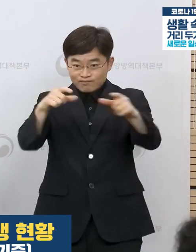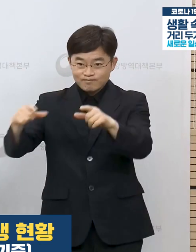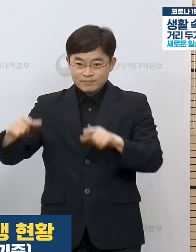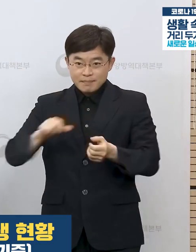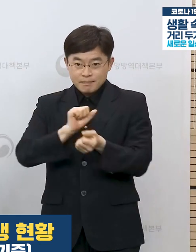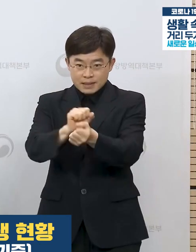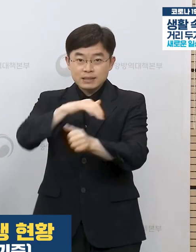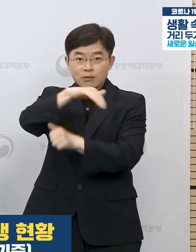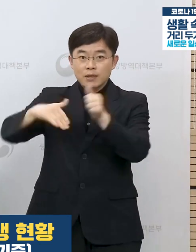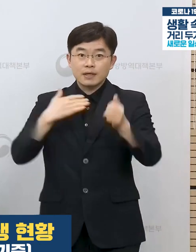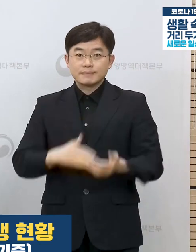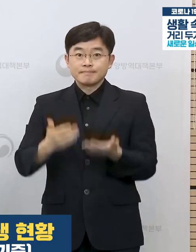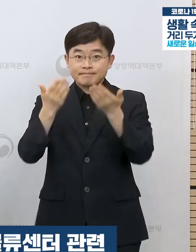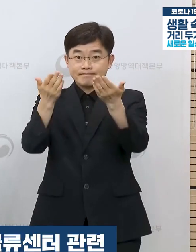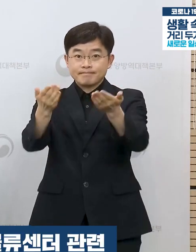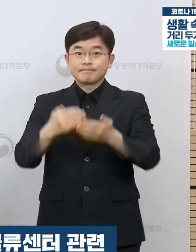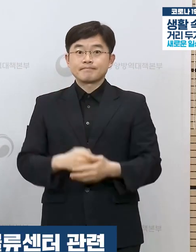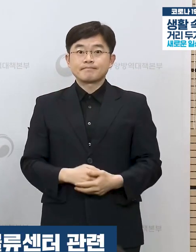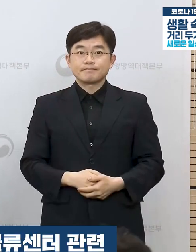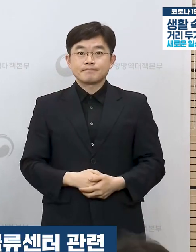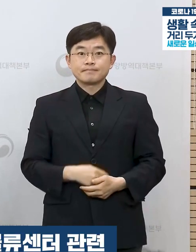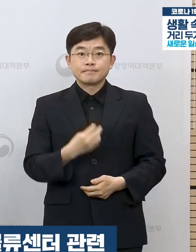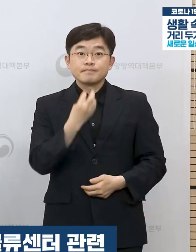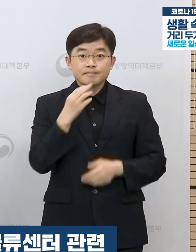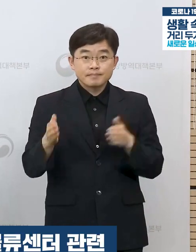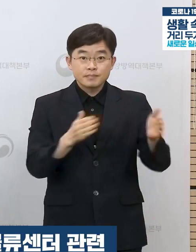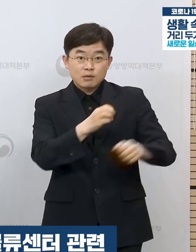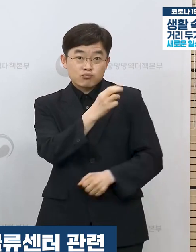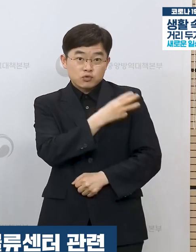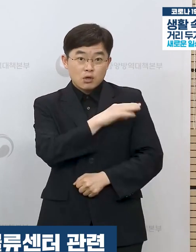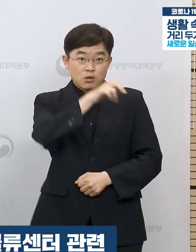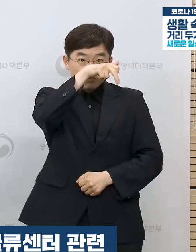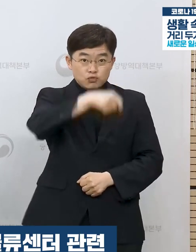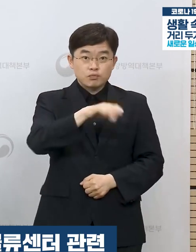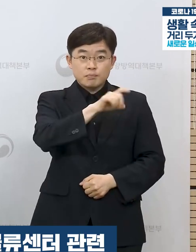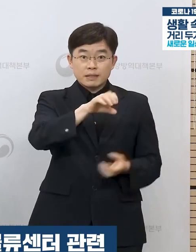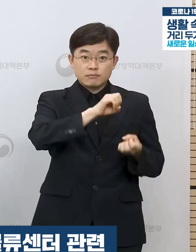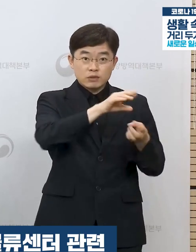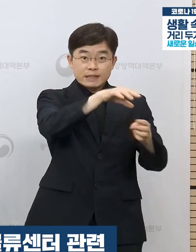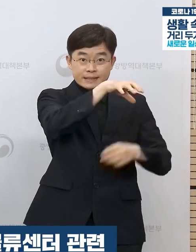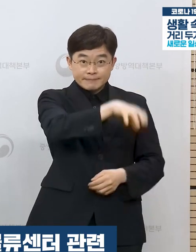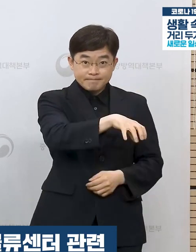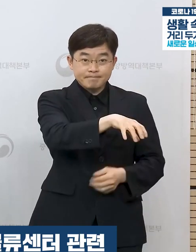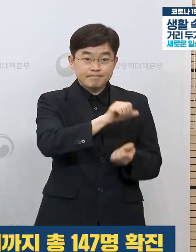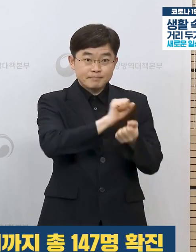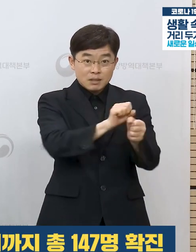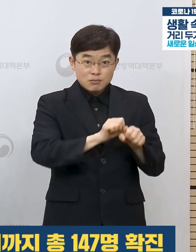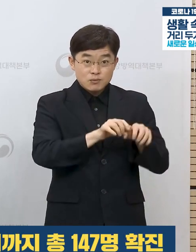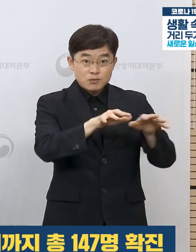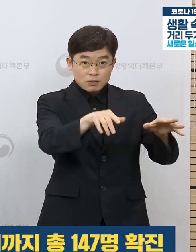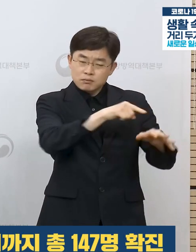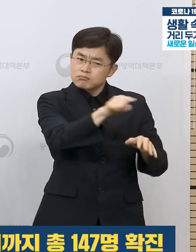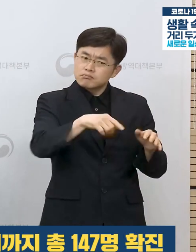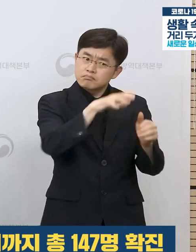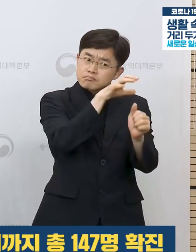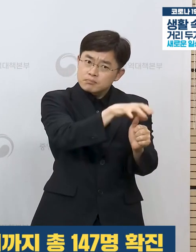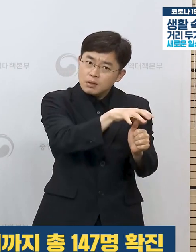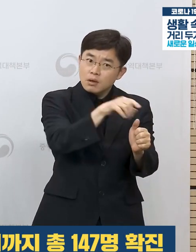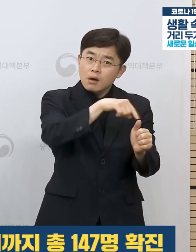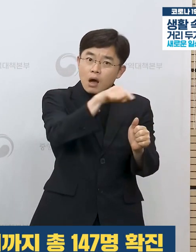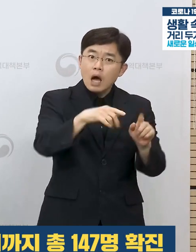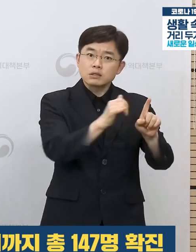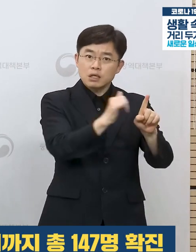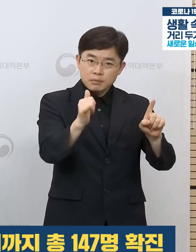대해서 말씀드리겠습니다. 경기 부천시 쿠팡물류센터 집단 발생과 관련해서는 자가격리 중이던